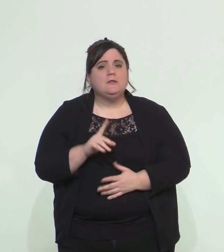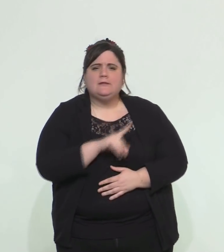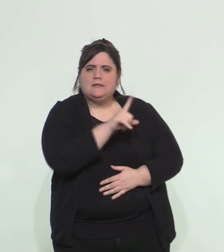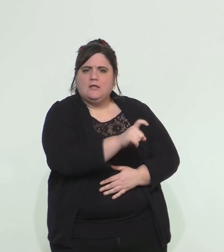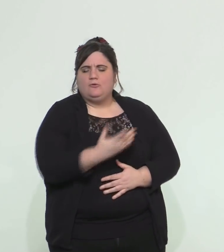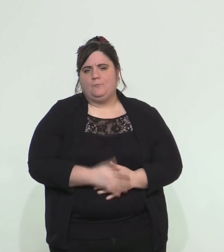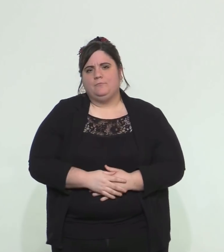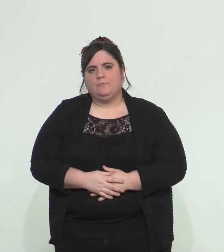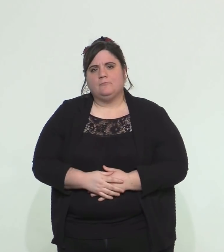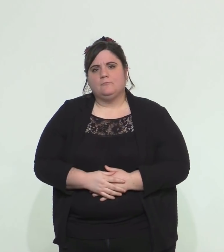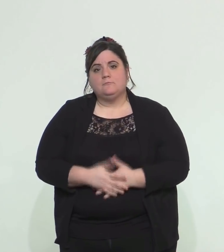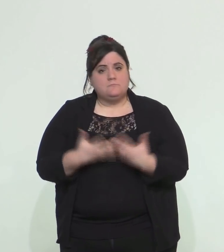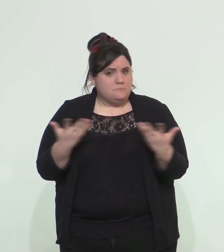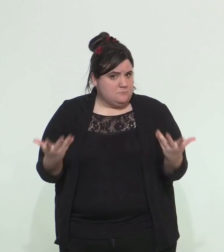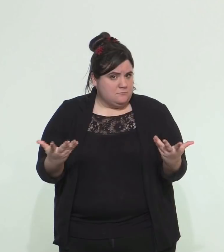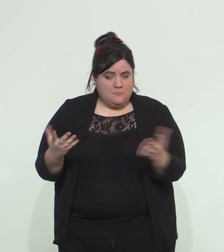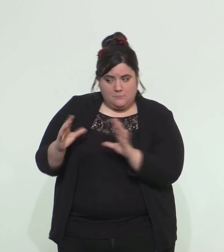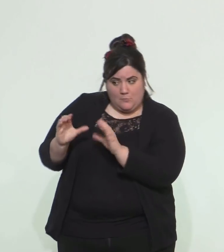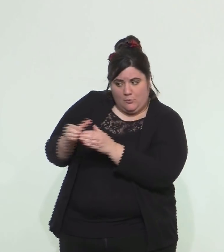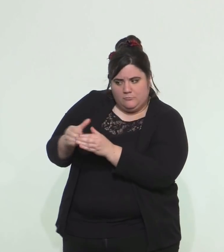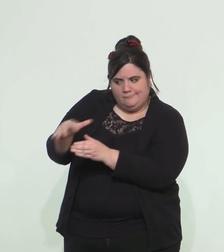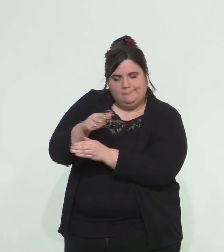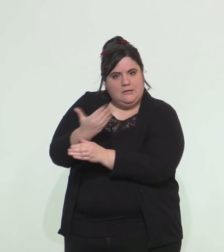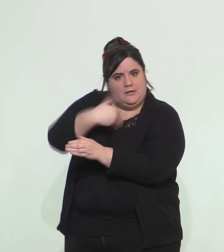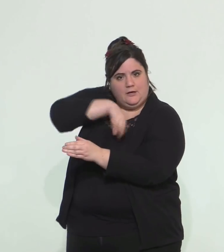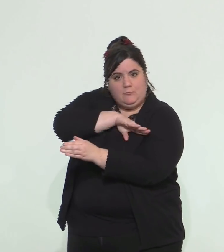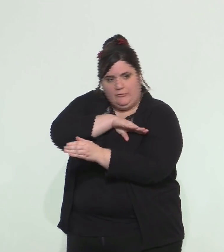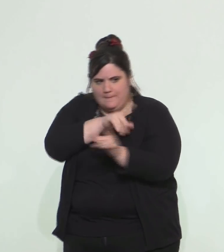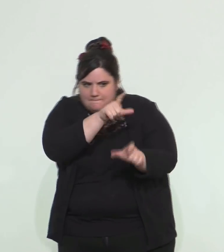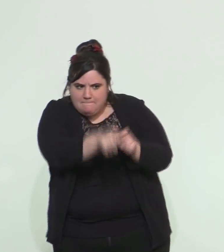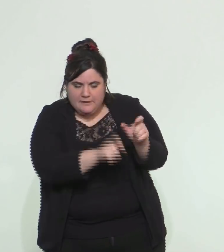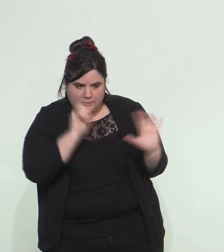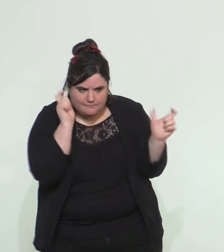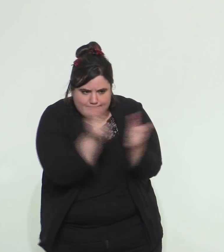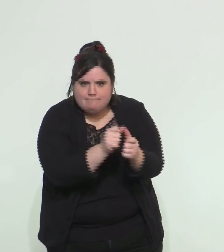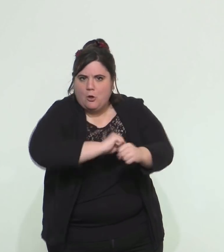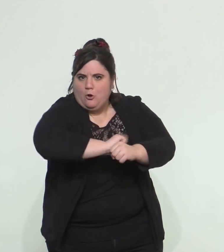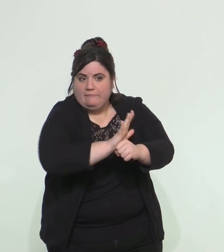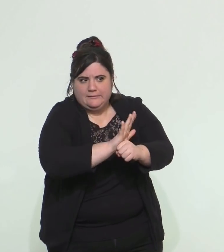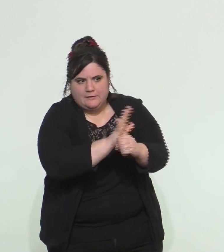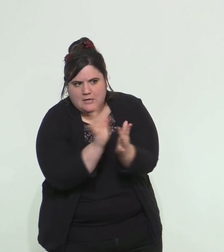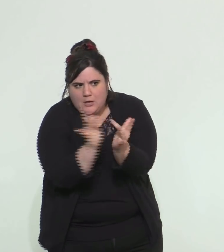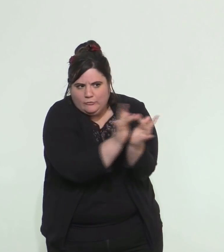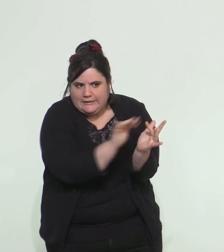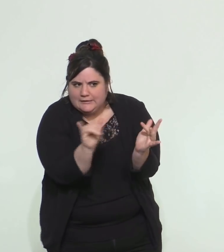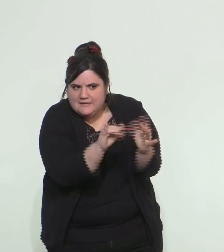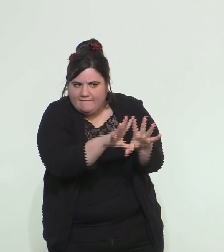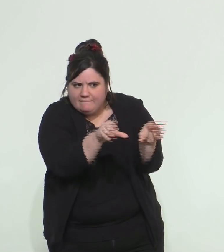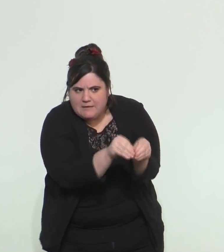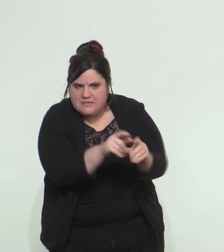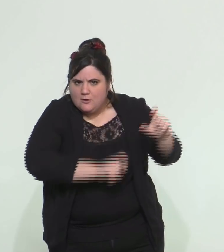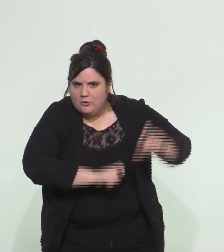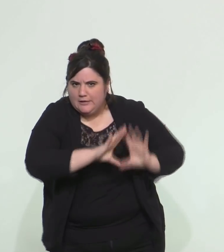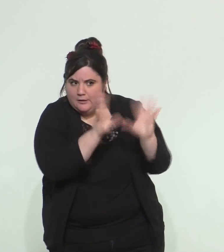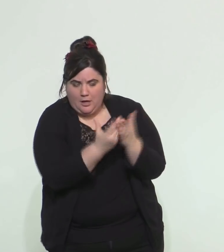seront organisées et composées les brigades chargées de remonter les cas contacts des personnes contaminées? Comment travailleront-elles concrètement?